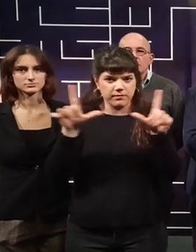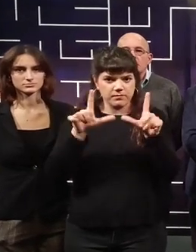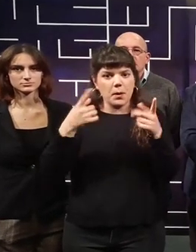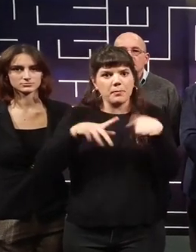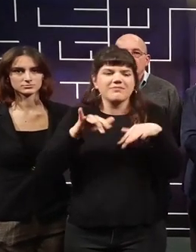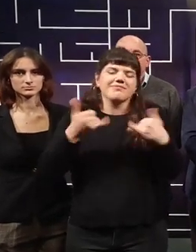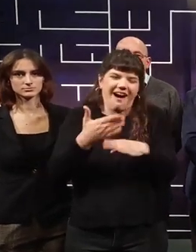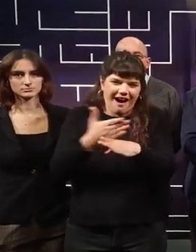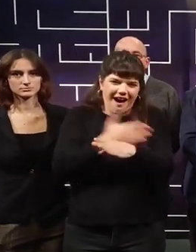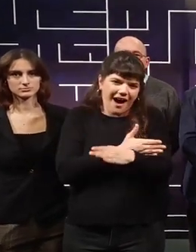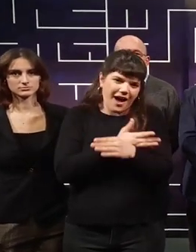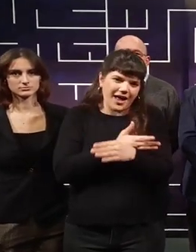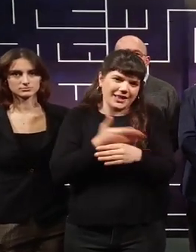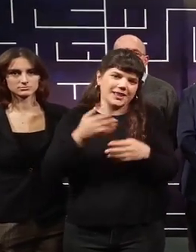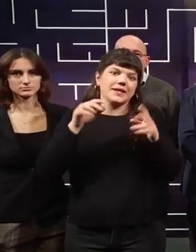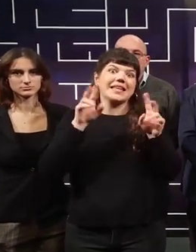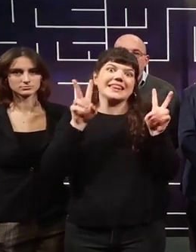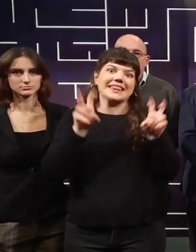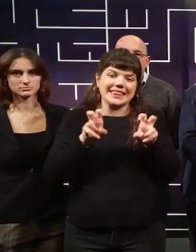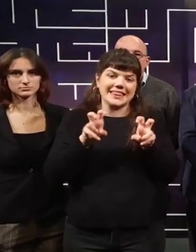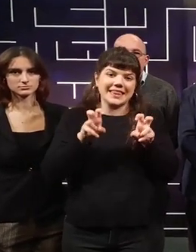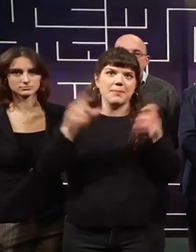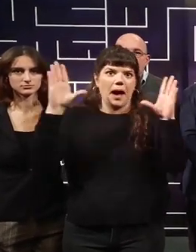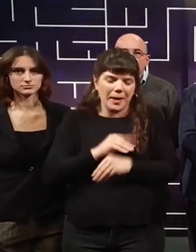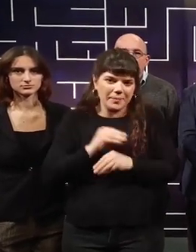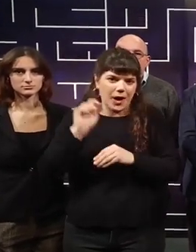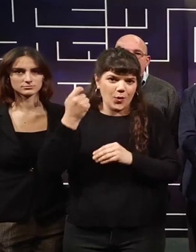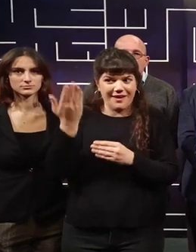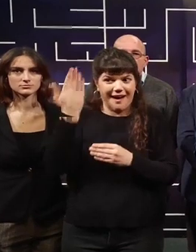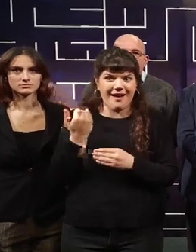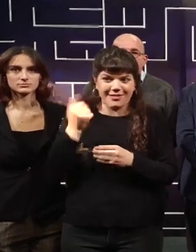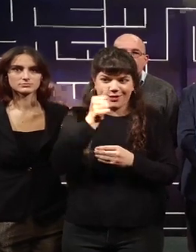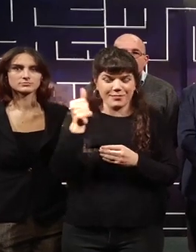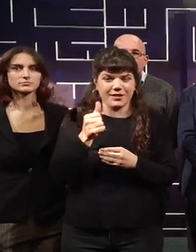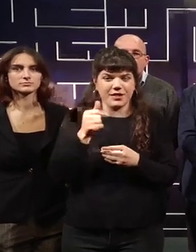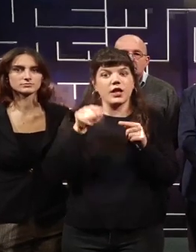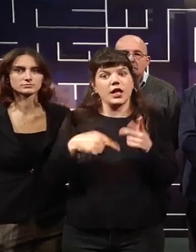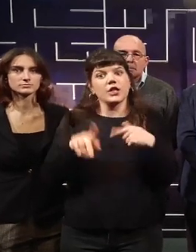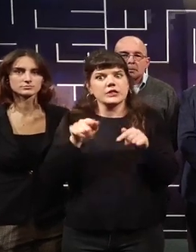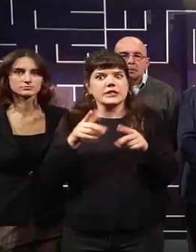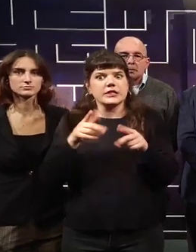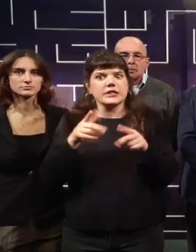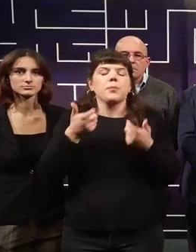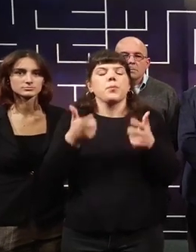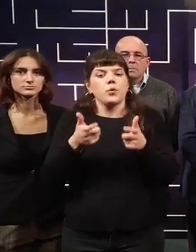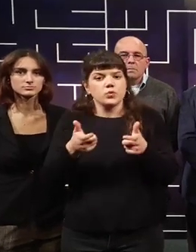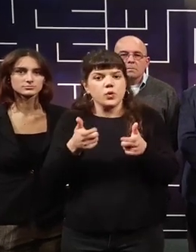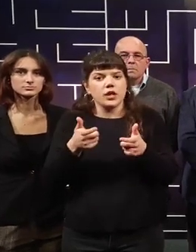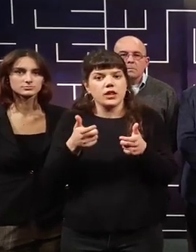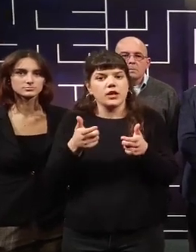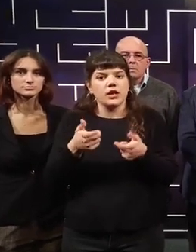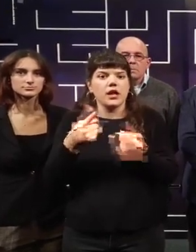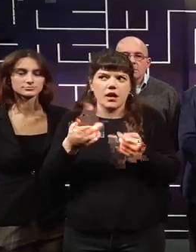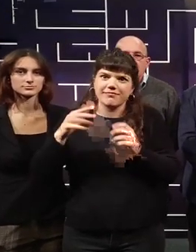sucedido en otra oportunidad cuando habíamos tenido un corte de la electricidad y la verdad que tuvimos por suerte una